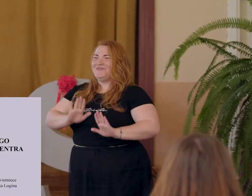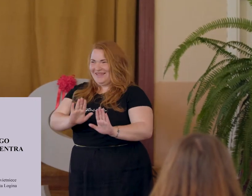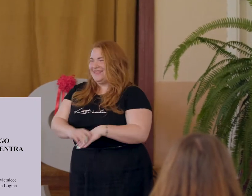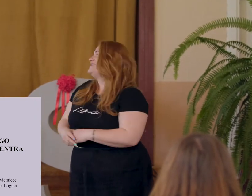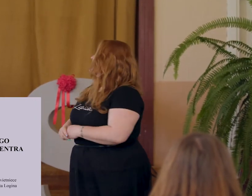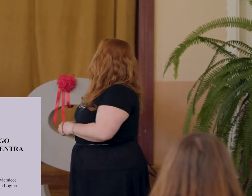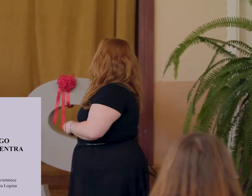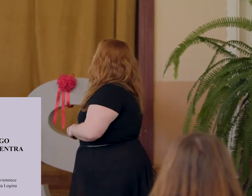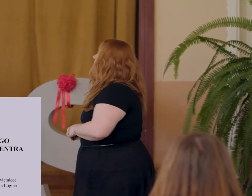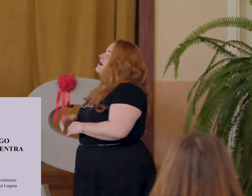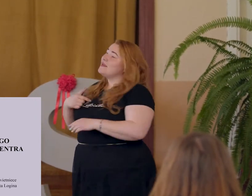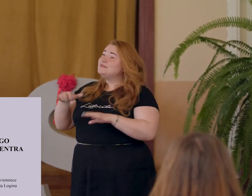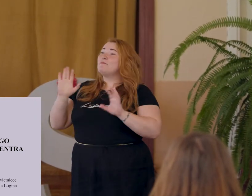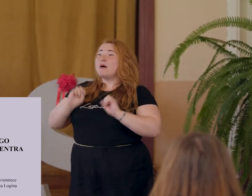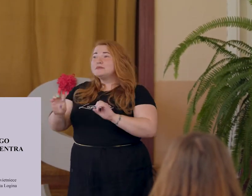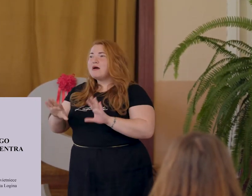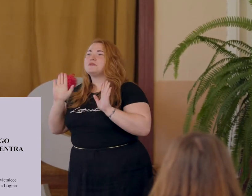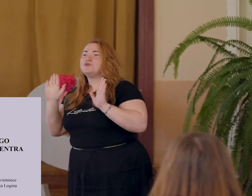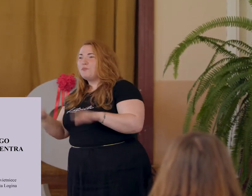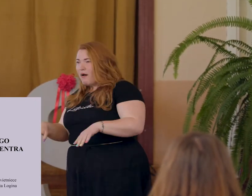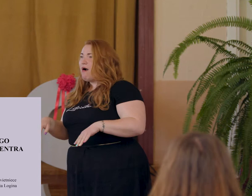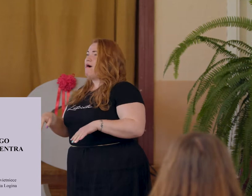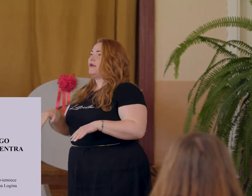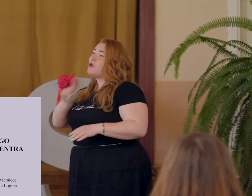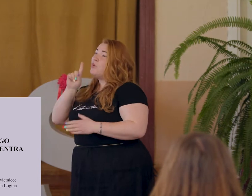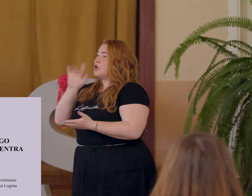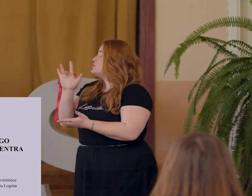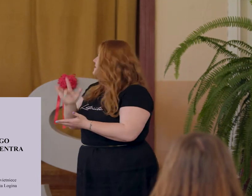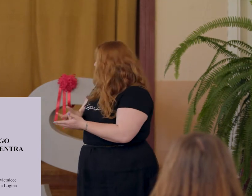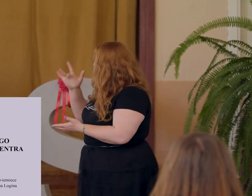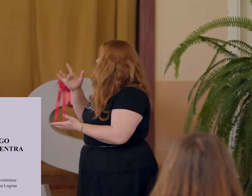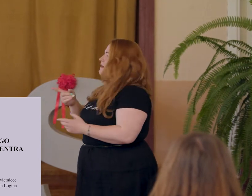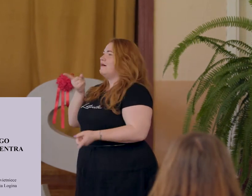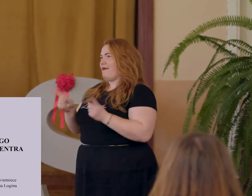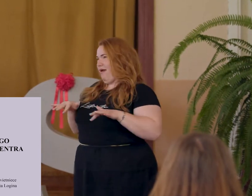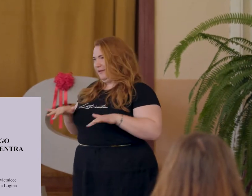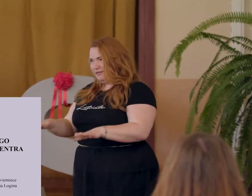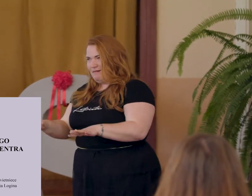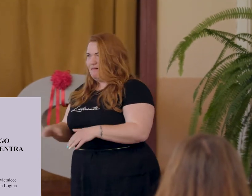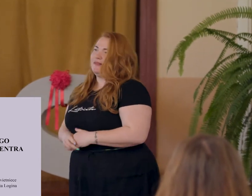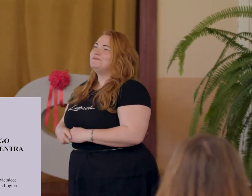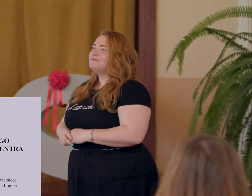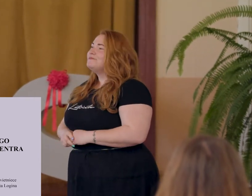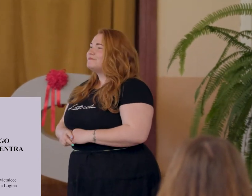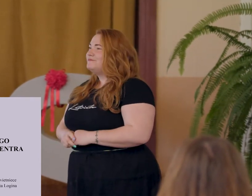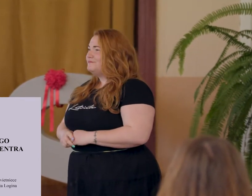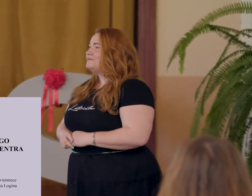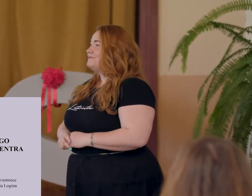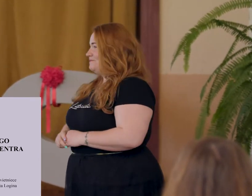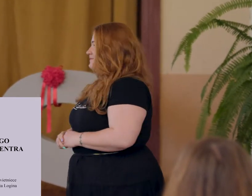vadītājas vietniece. Es pastāstīšu par jauniešu centra realitātes